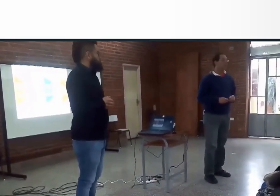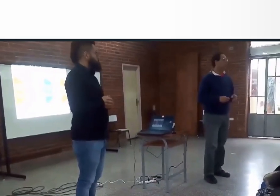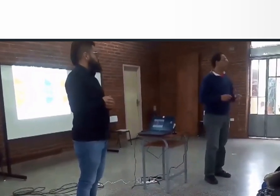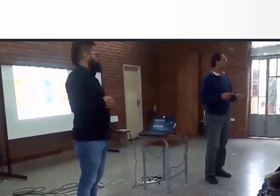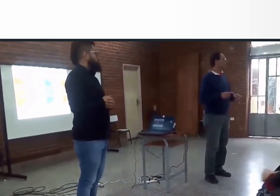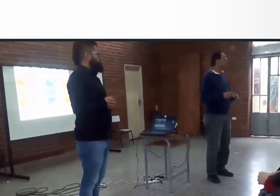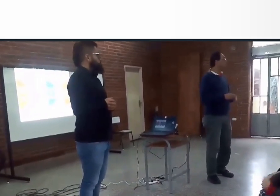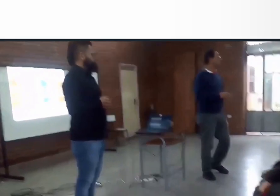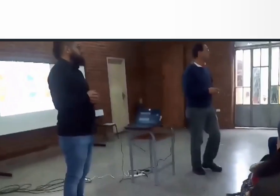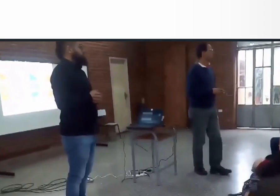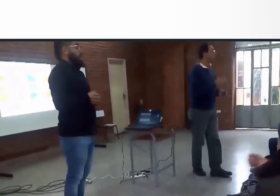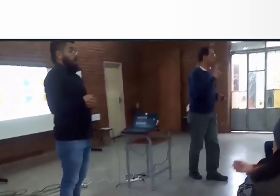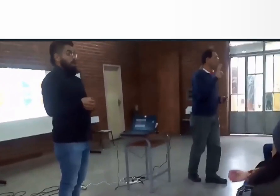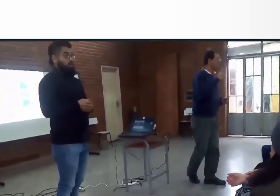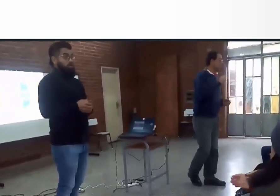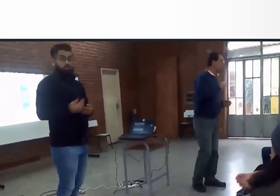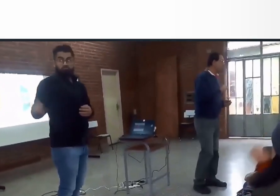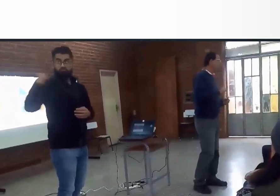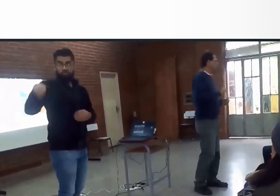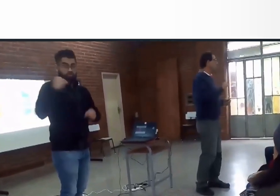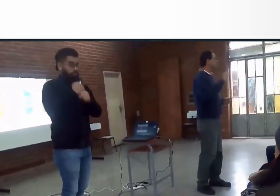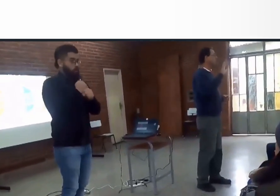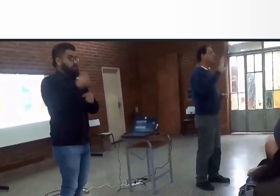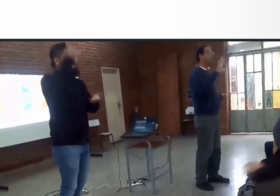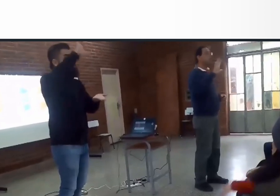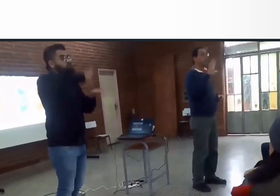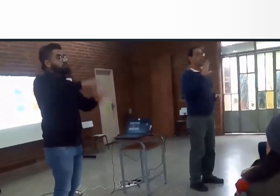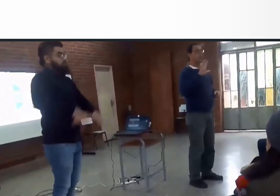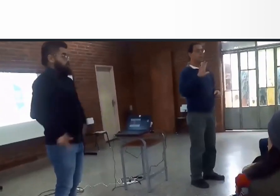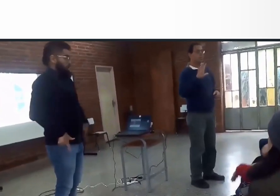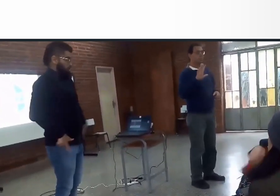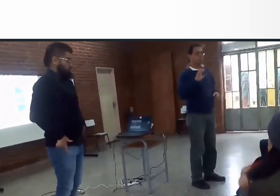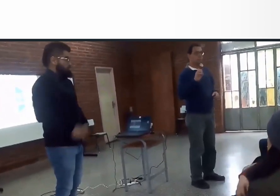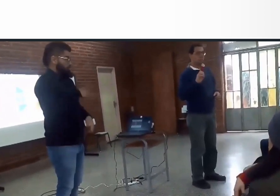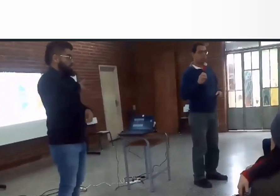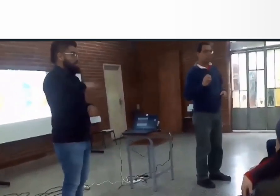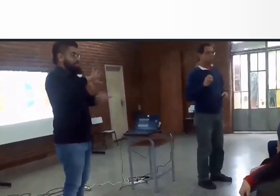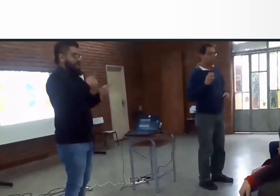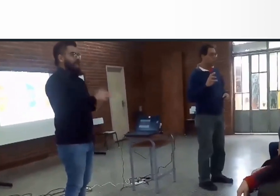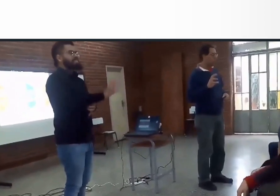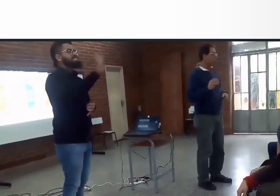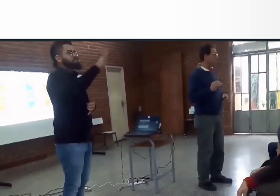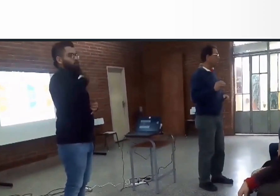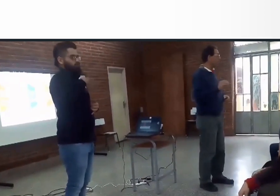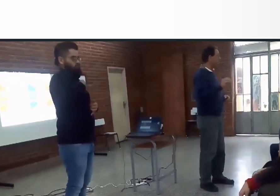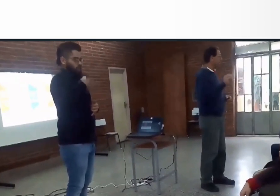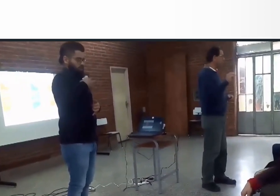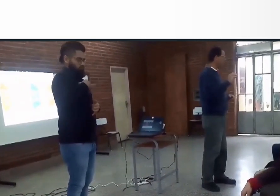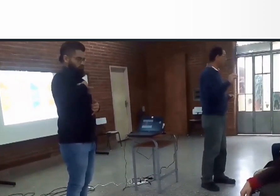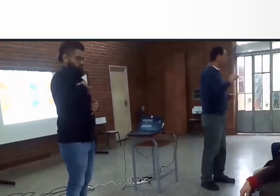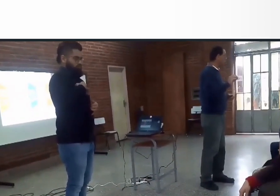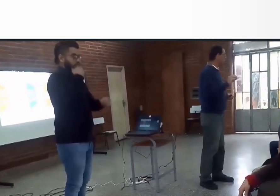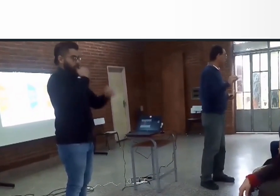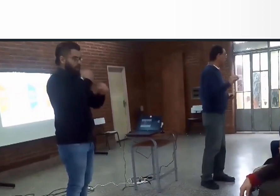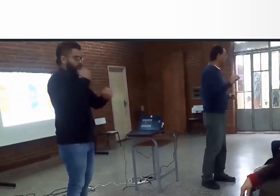experiencias para que ellos después puedan comunicarse a través de las señas. Y en la escuela, con el apoyo de fonoaudiología, ahora